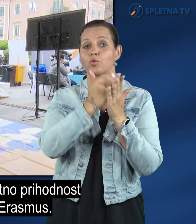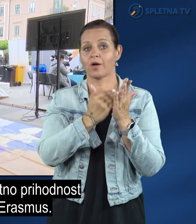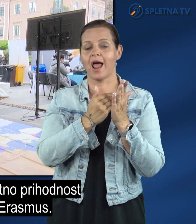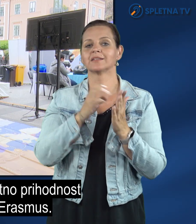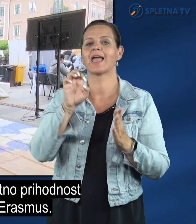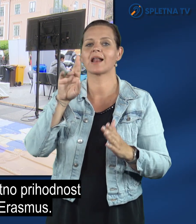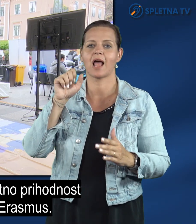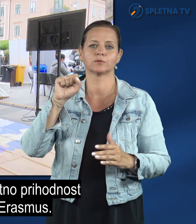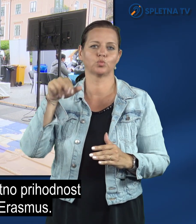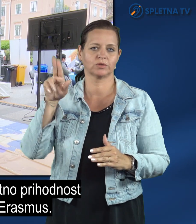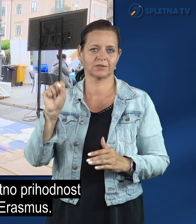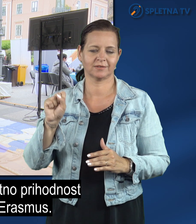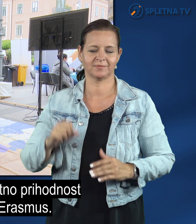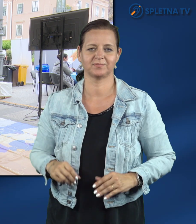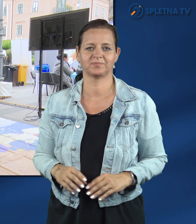Erasmus.